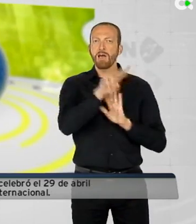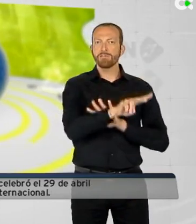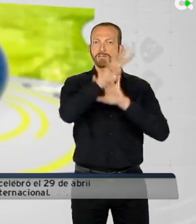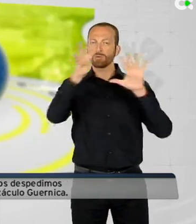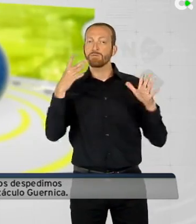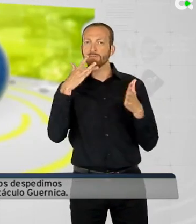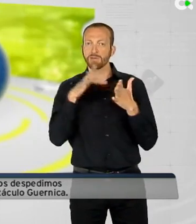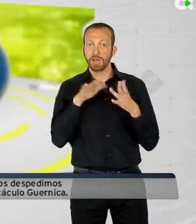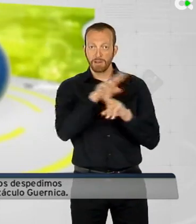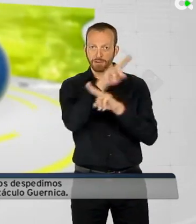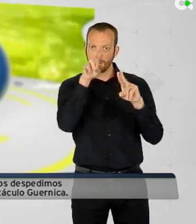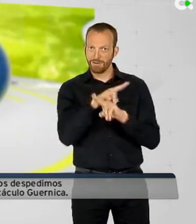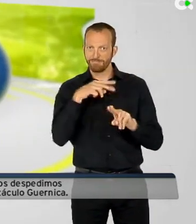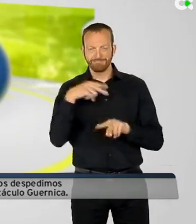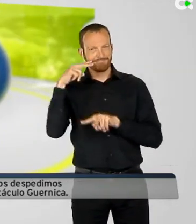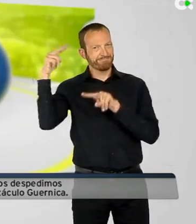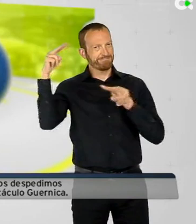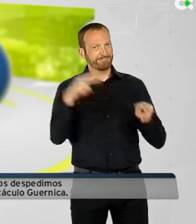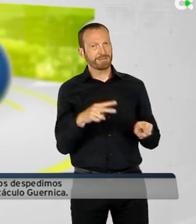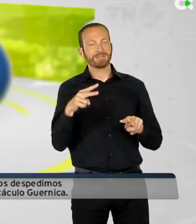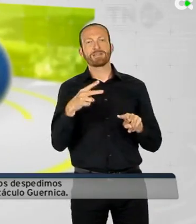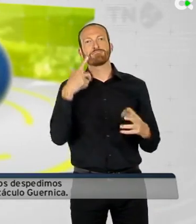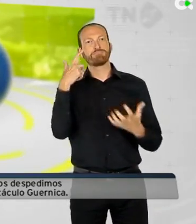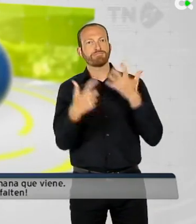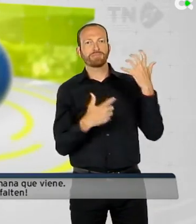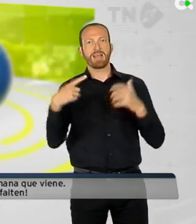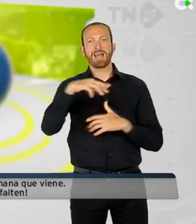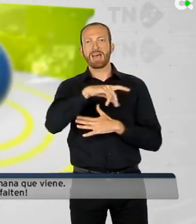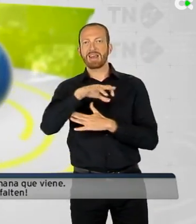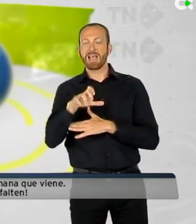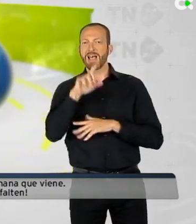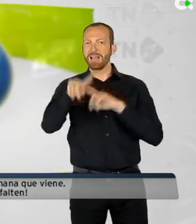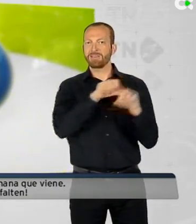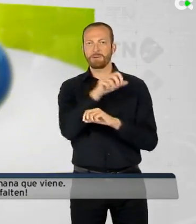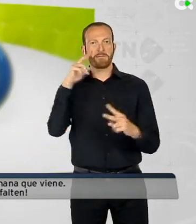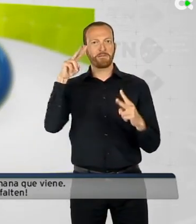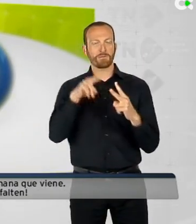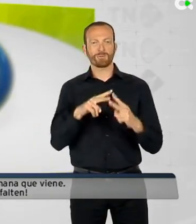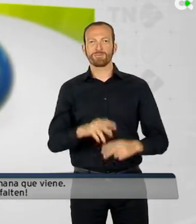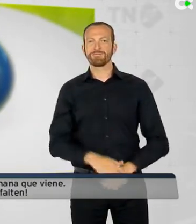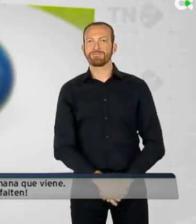Internacional. Nosotros nos despedimos con el espectáculo Guernica. Hasta la semana que viene.